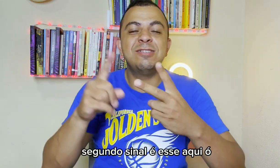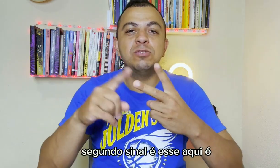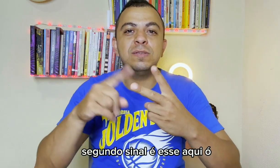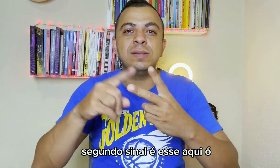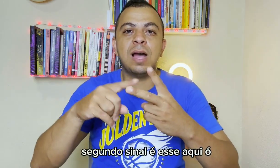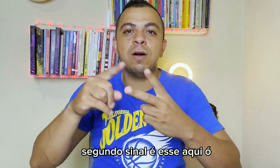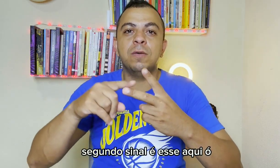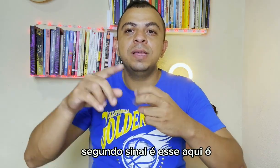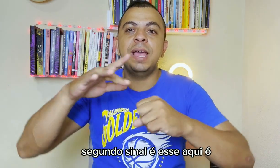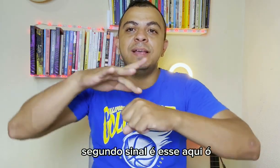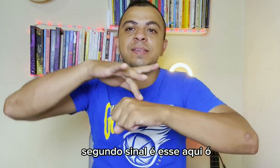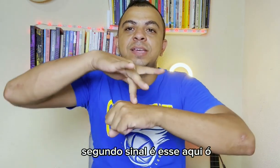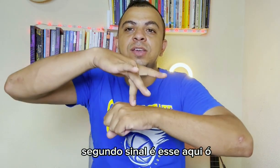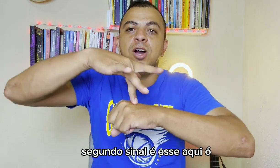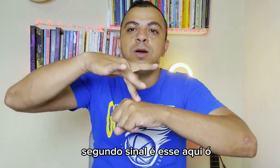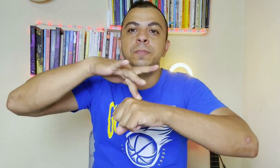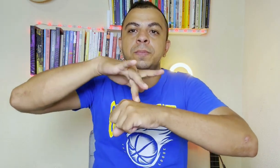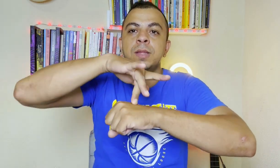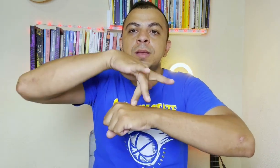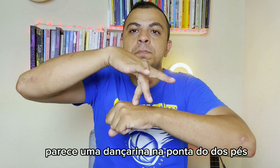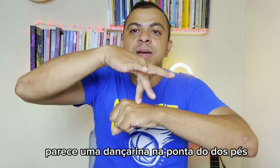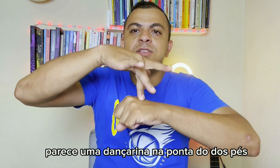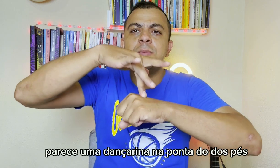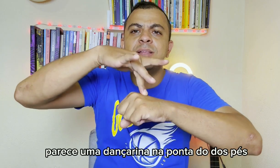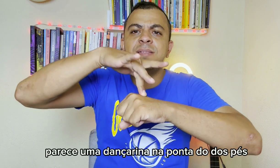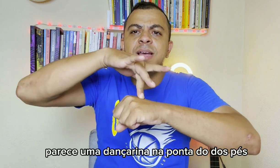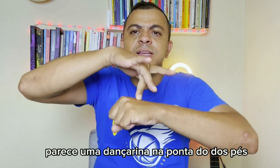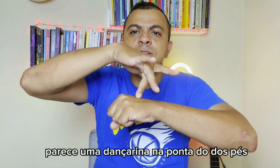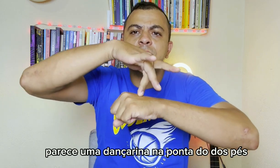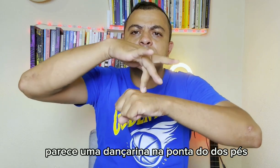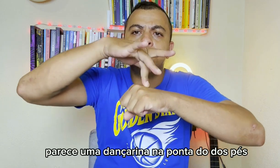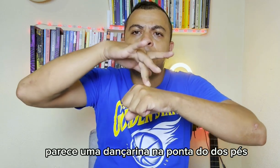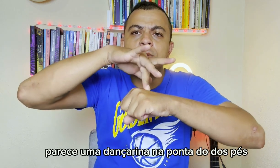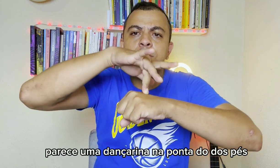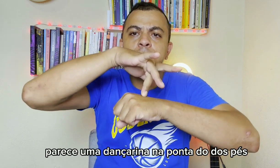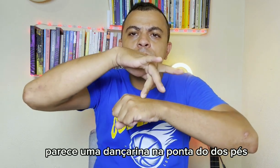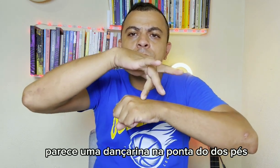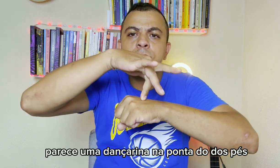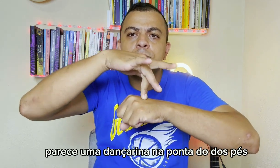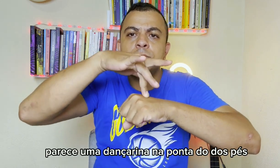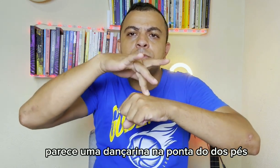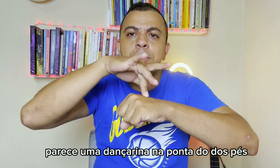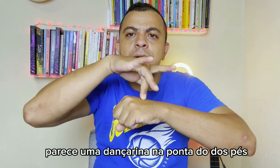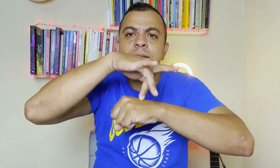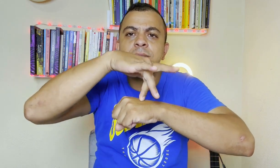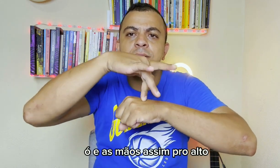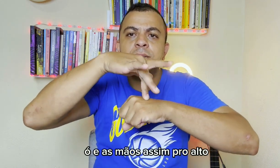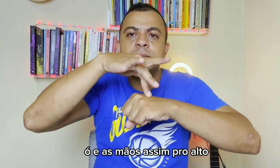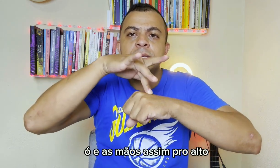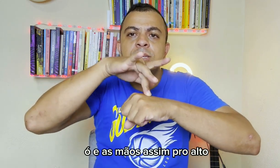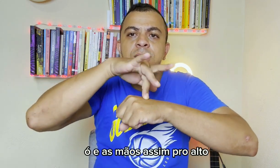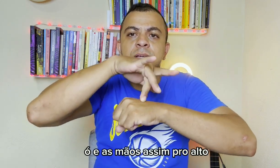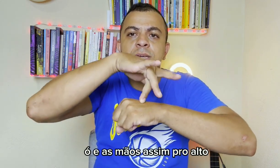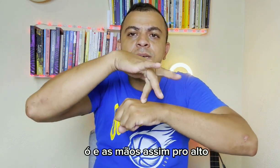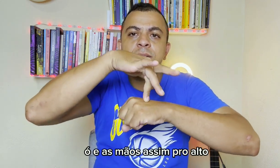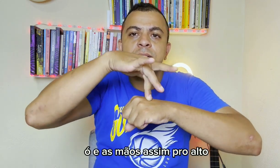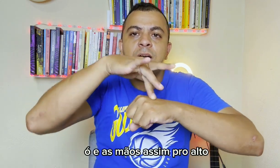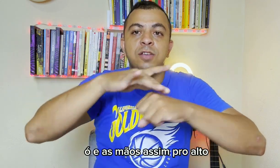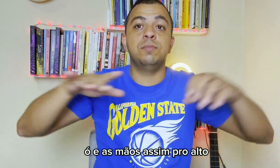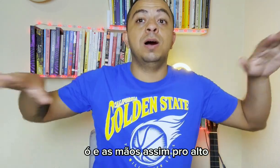Segundo sinal, é esse aqui, ó. Parece uma dançarina, na ponta dos pés, ó. E as mãos